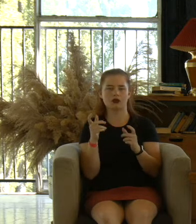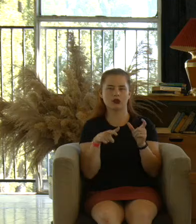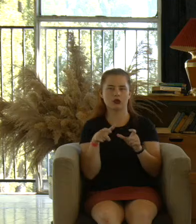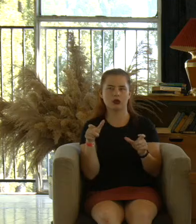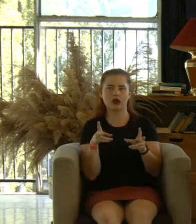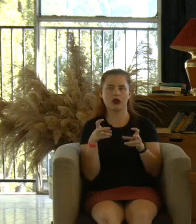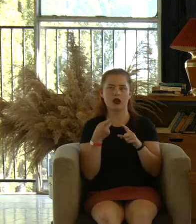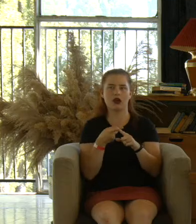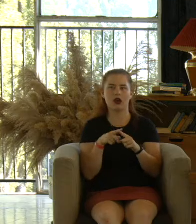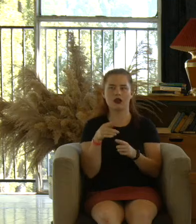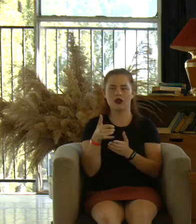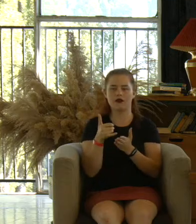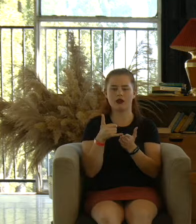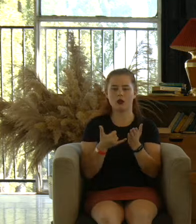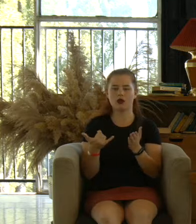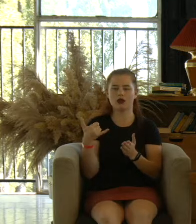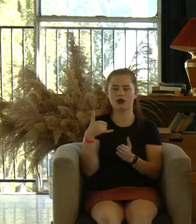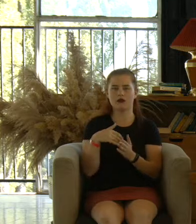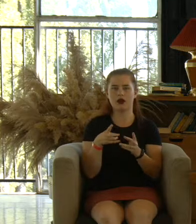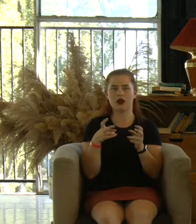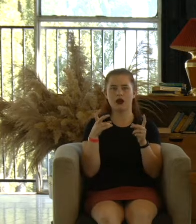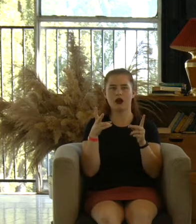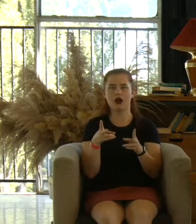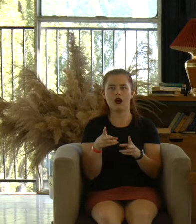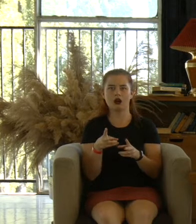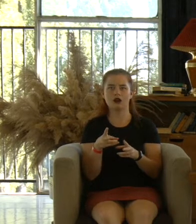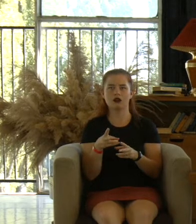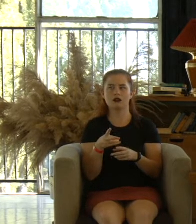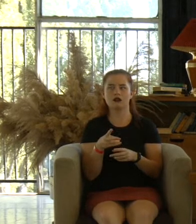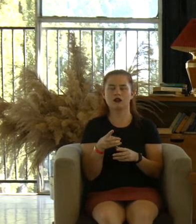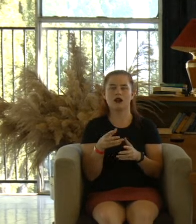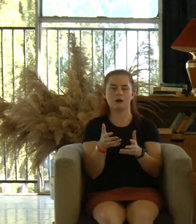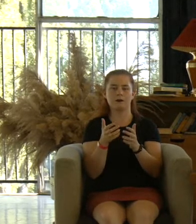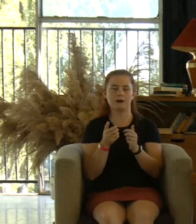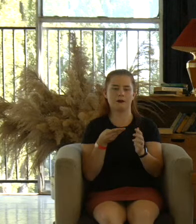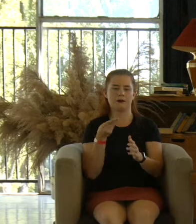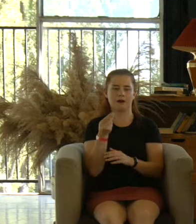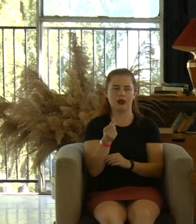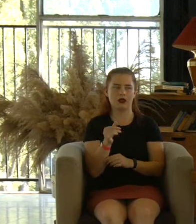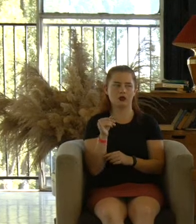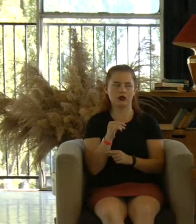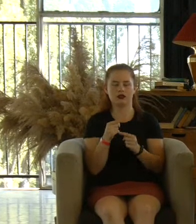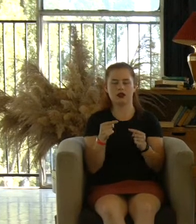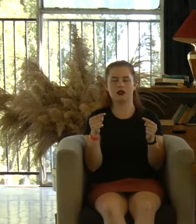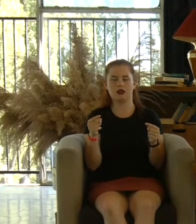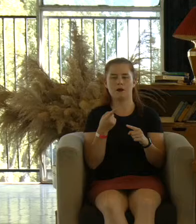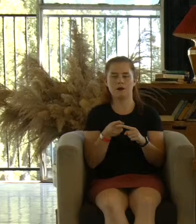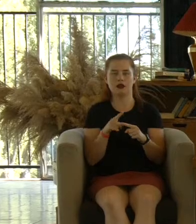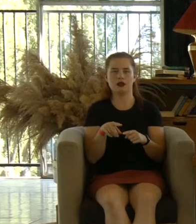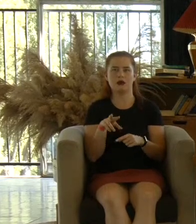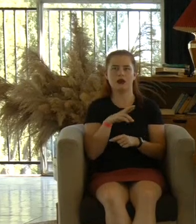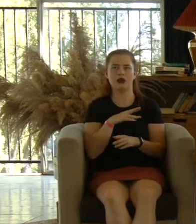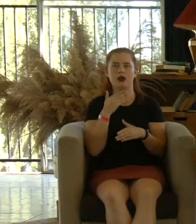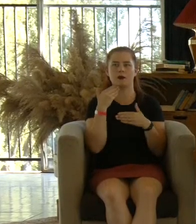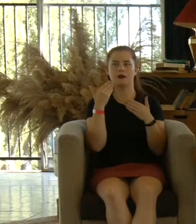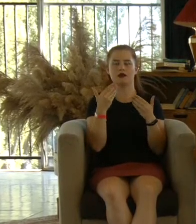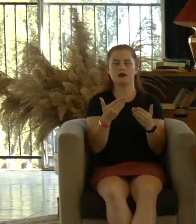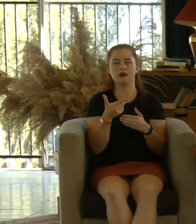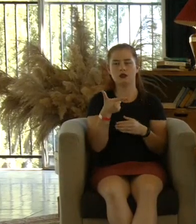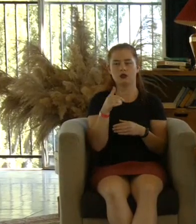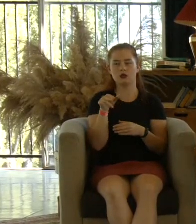как это вино наливать, как его там, принимать за него оплату и так далее. Поэтому я обратился в Good Wine,